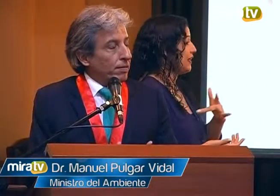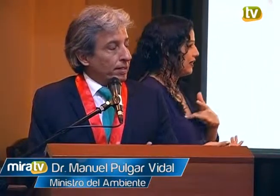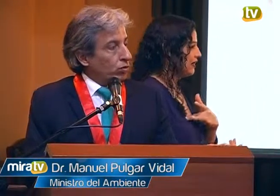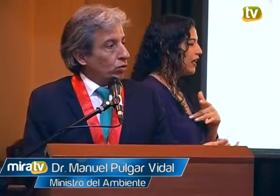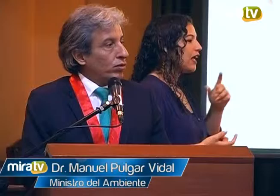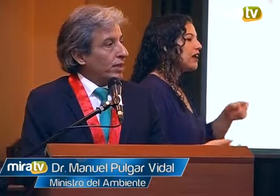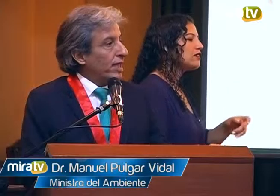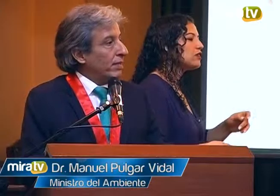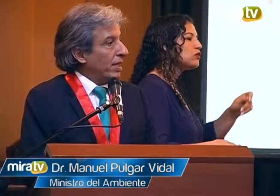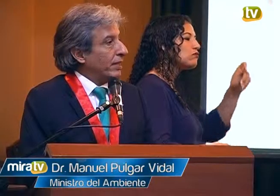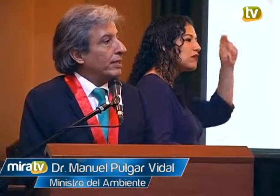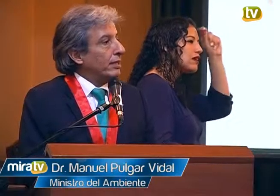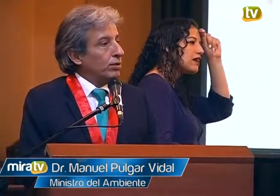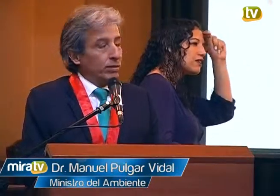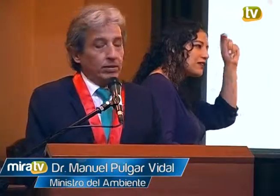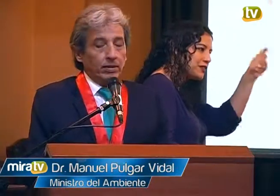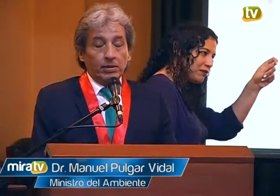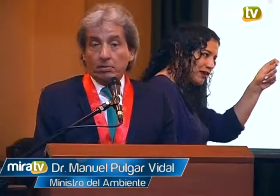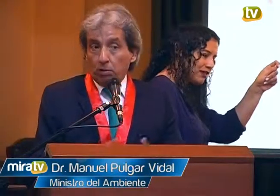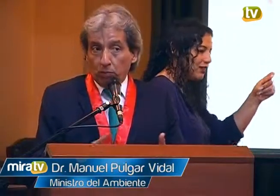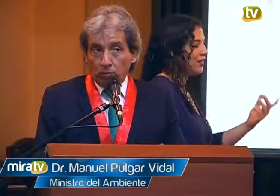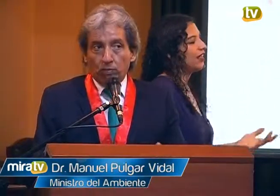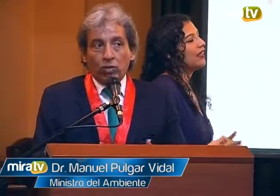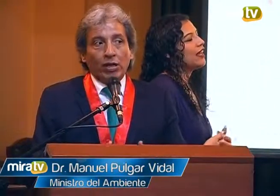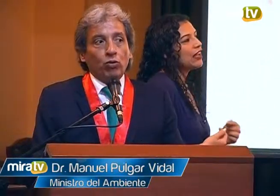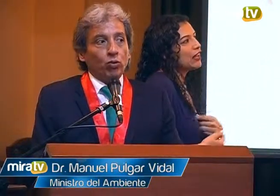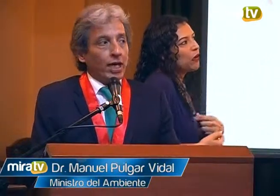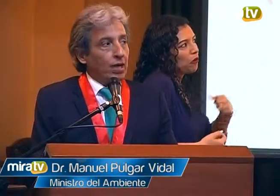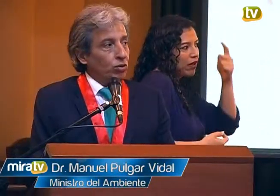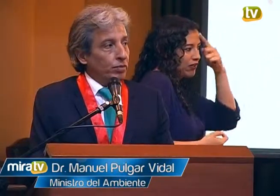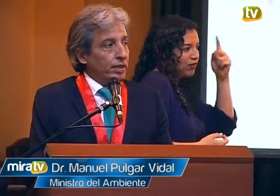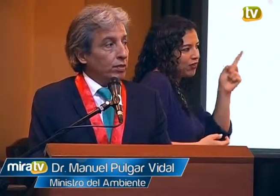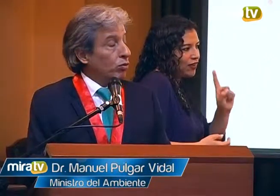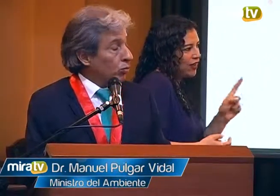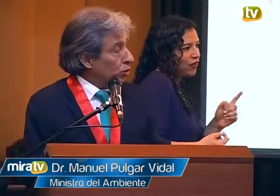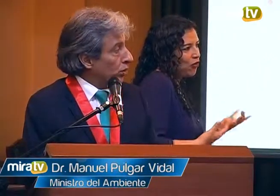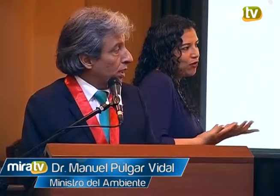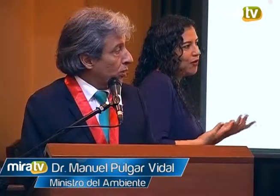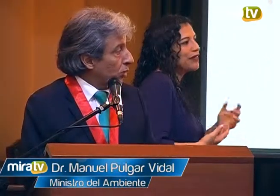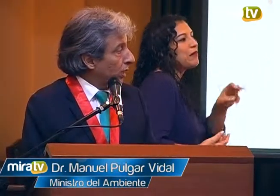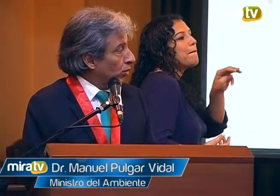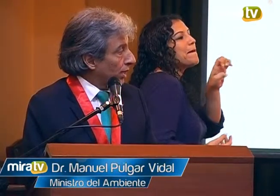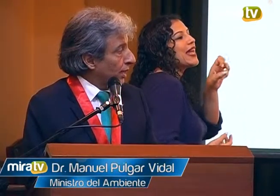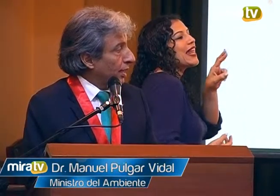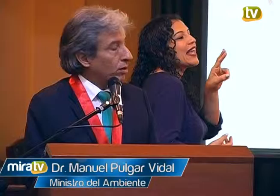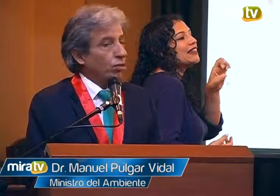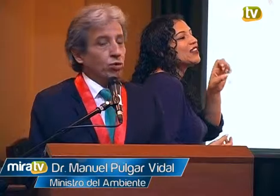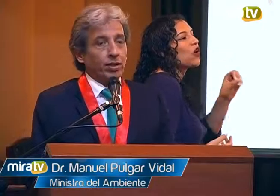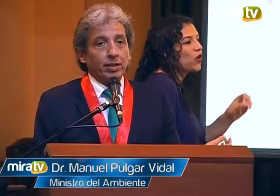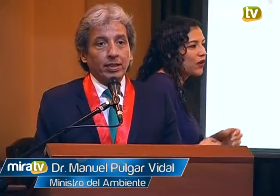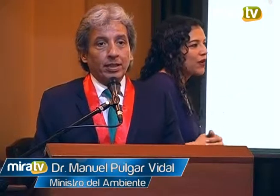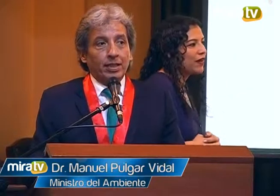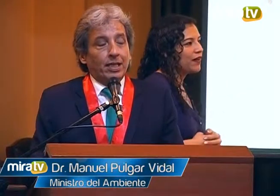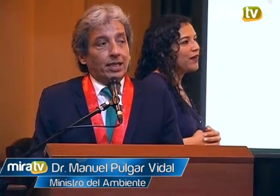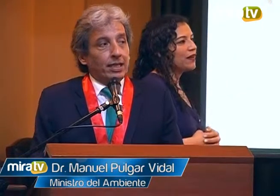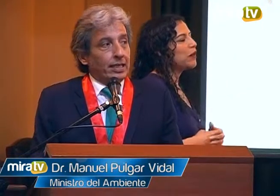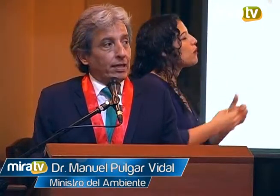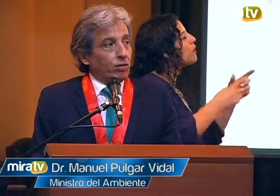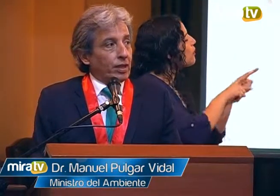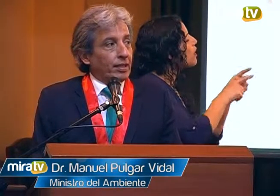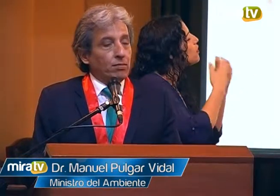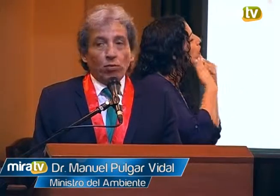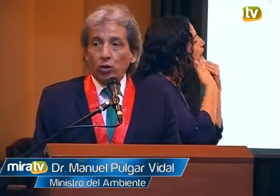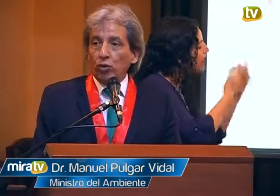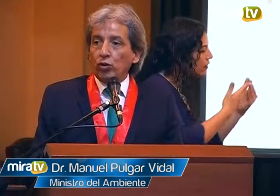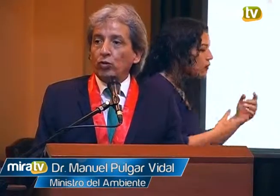que muchas veces uno considera inmerecido, pero me lo han otorgado y me siento muy honrado por ello y te agradezco, Jorge. Y